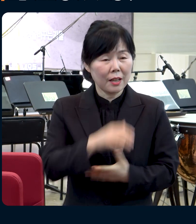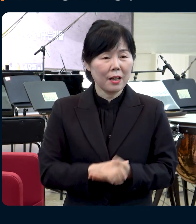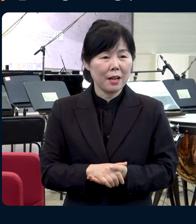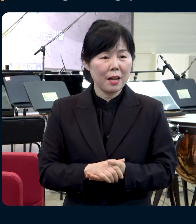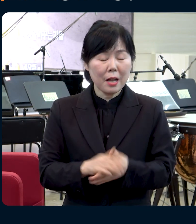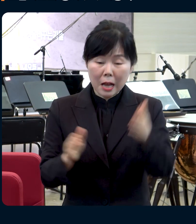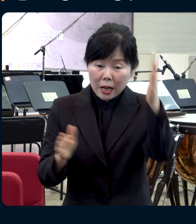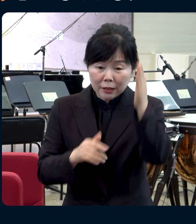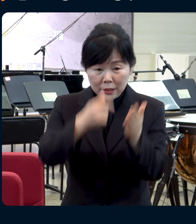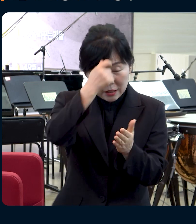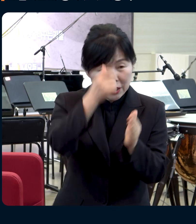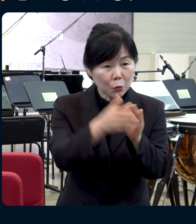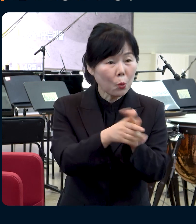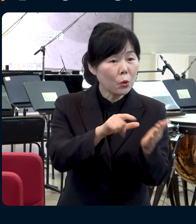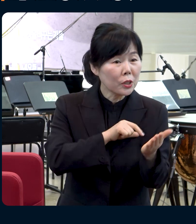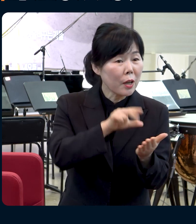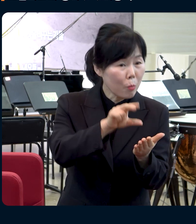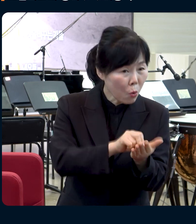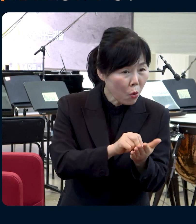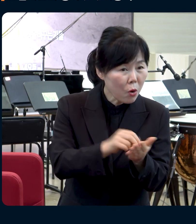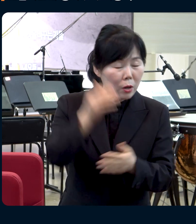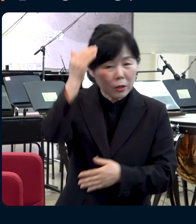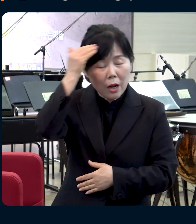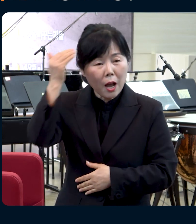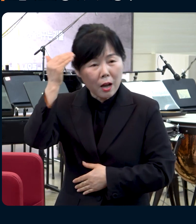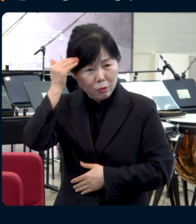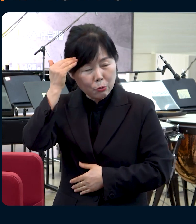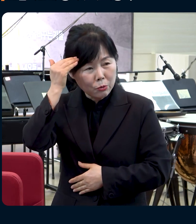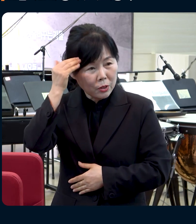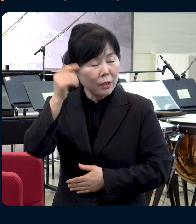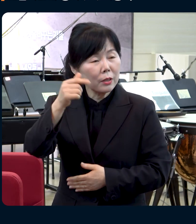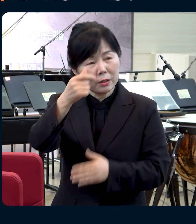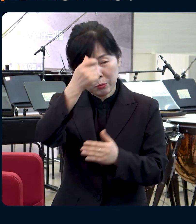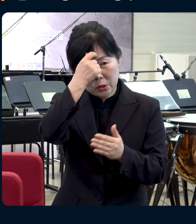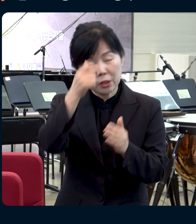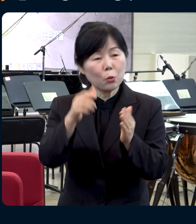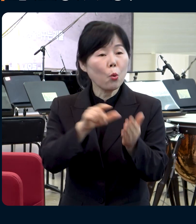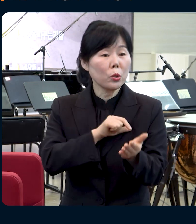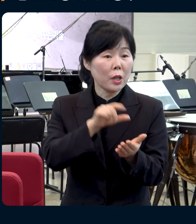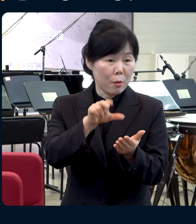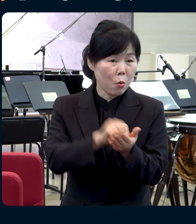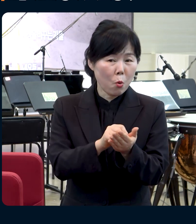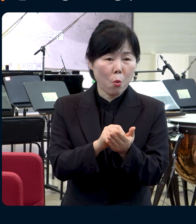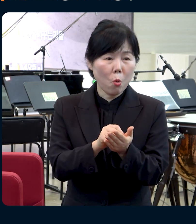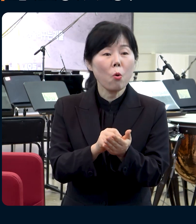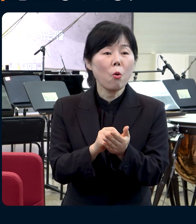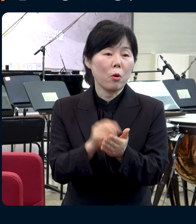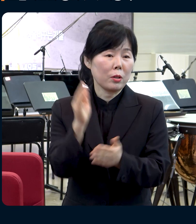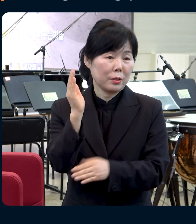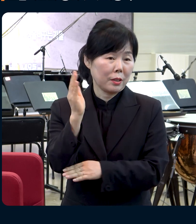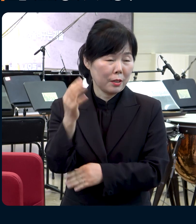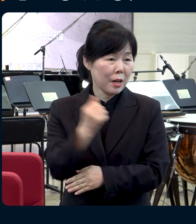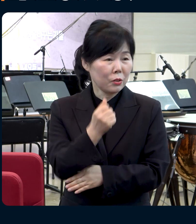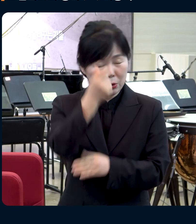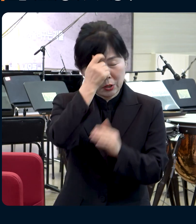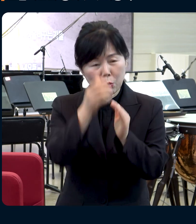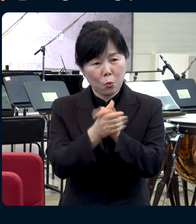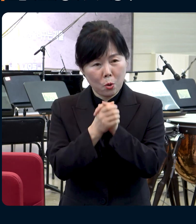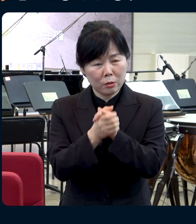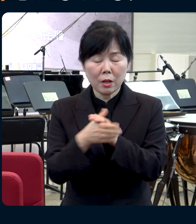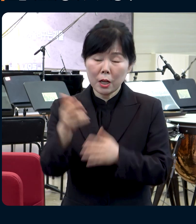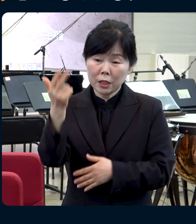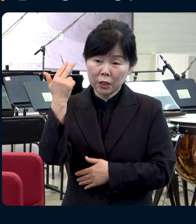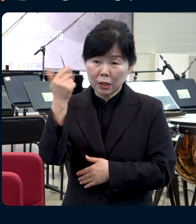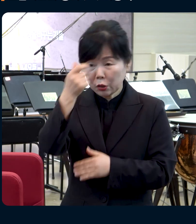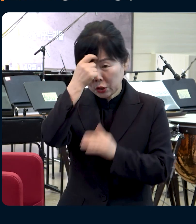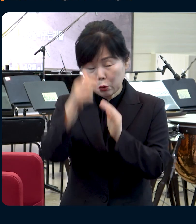또 우리 한국교회와 우리 나라를 위해서 기도하는 그런 기도의 시간이 있습니다. 근데 여러분, 지난주에 기도의 제목을 나누는